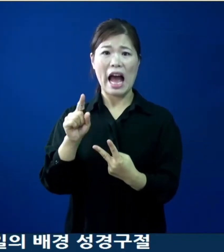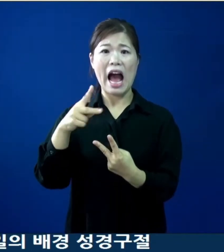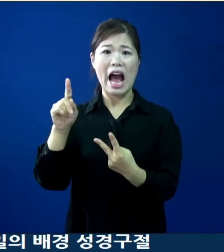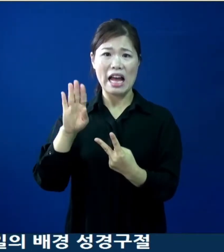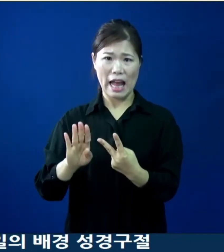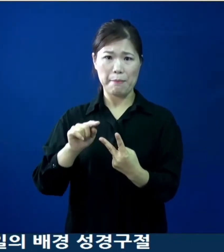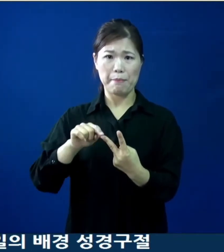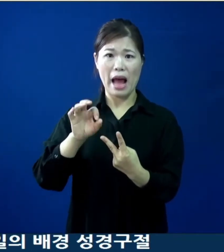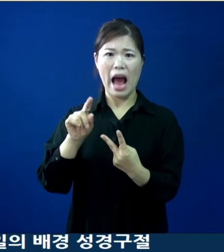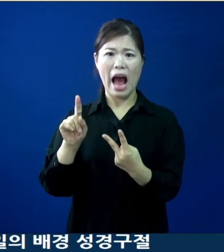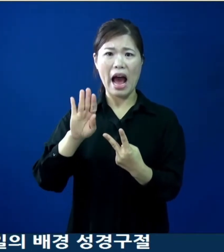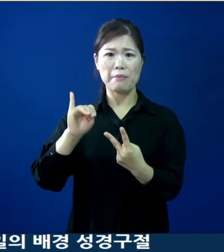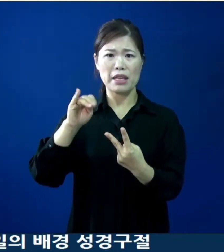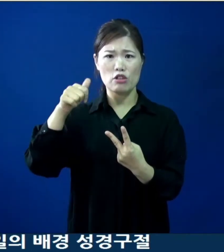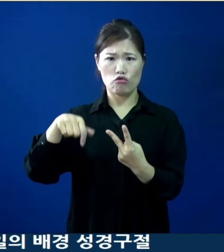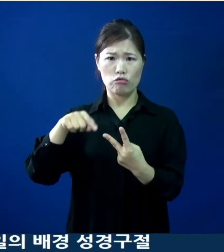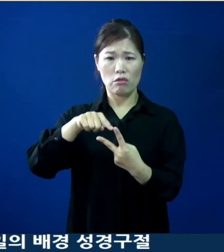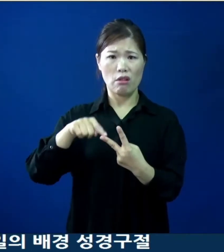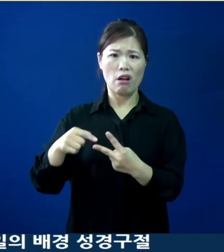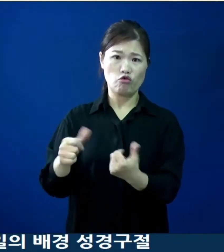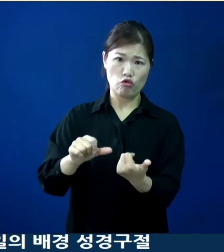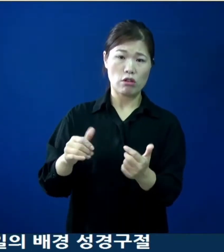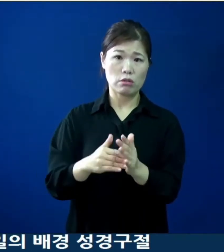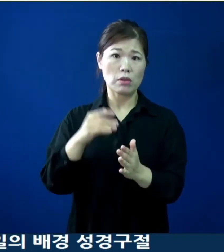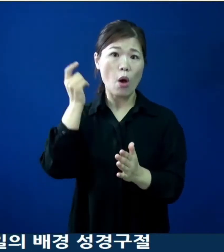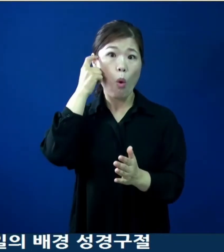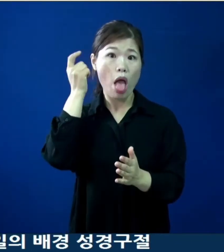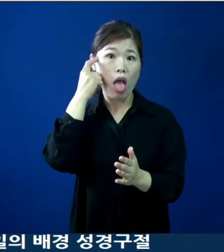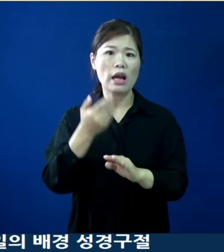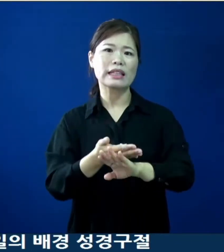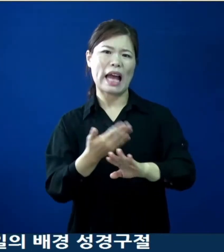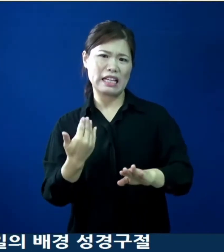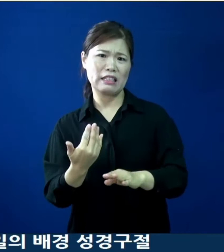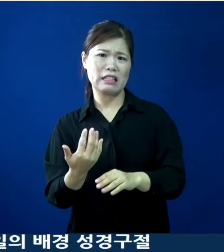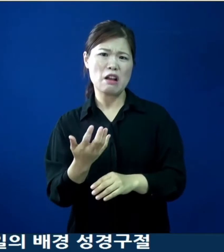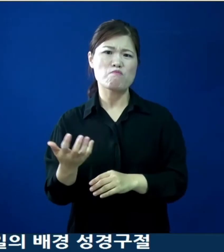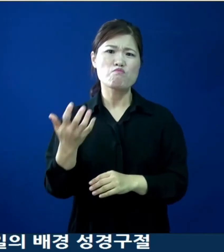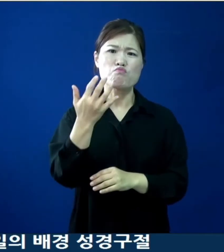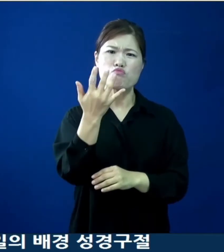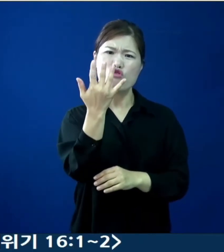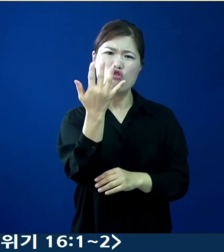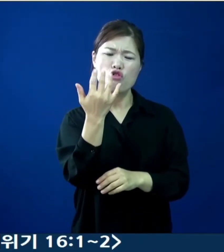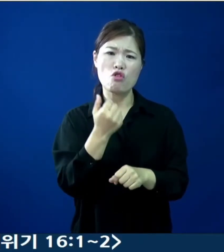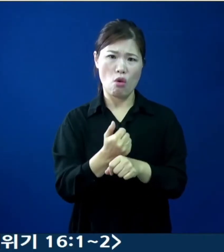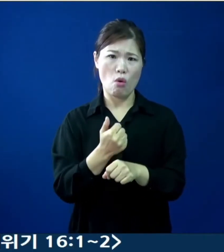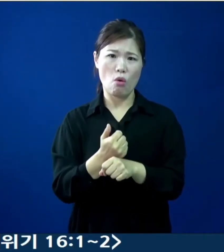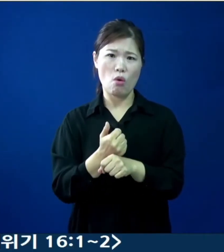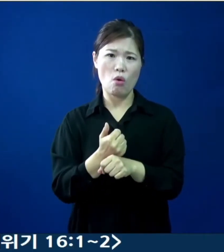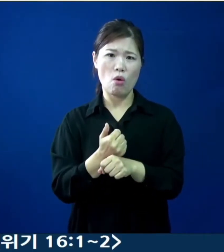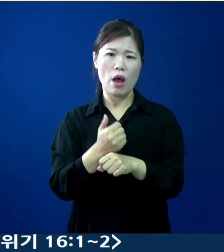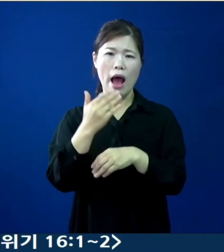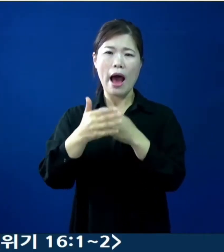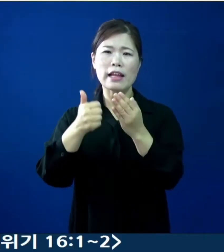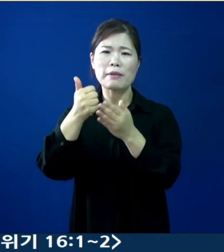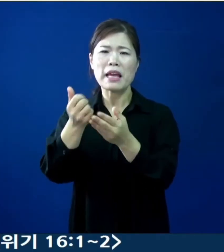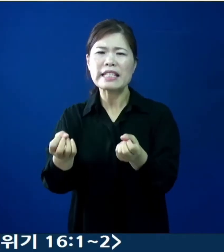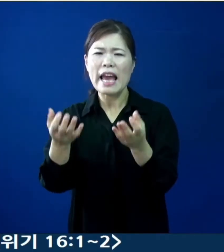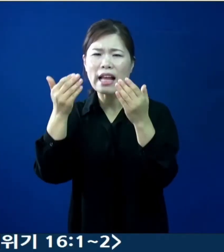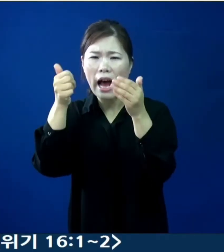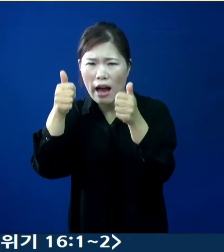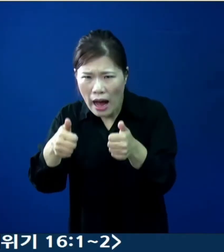나답과 아비후가 왜 죽었습니까? 다른 불로 하나님 앞에 가서 다른 불로 섬기다가